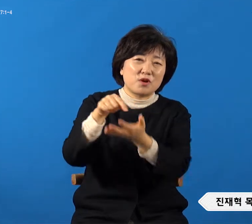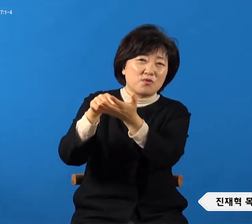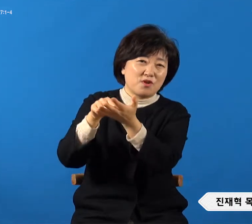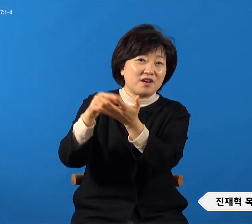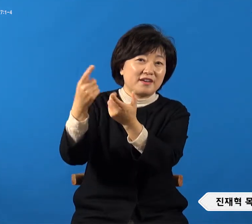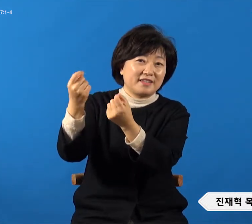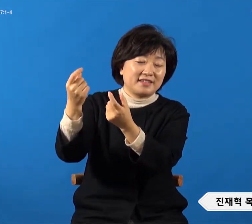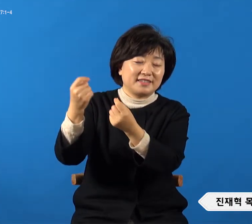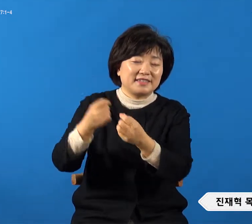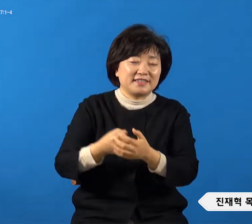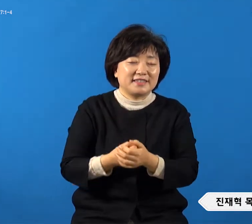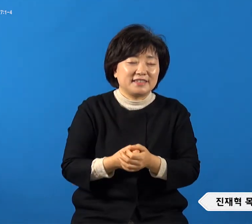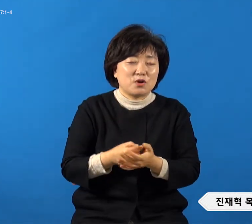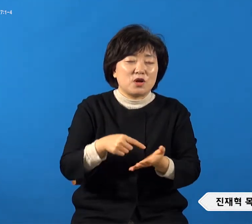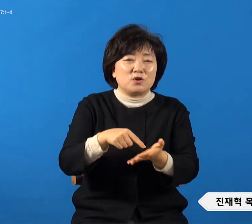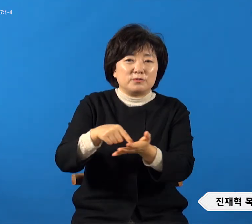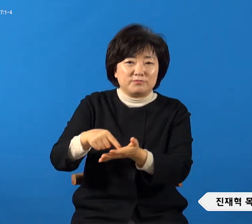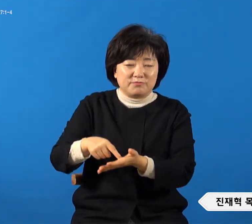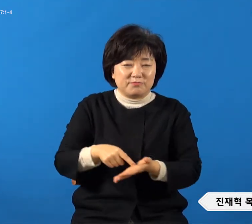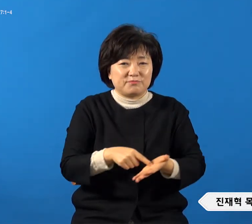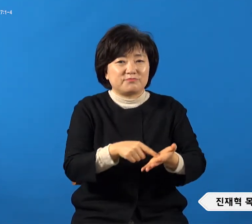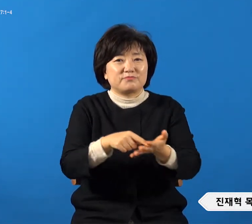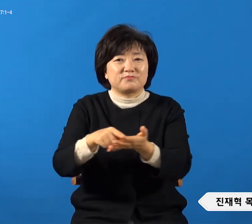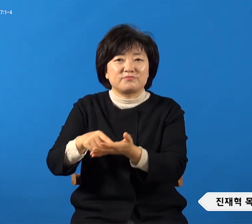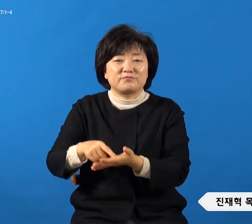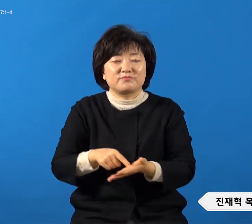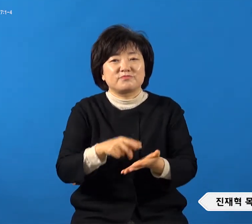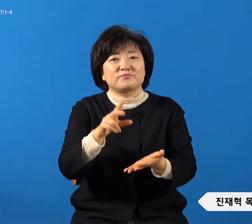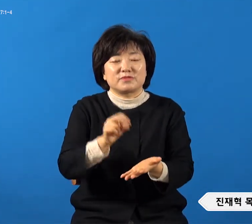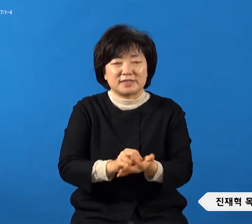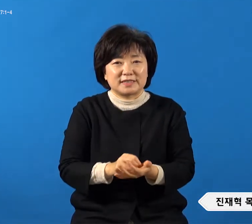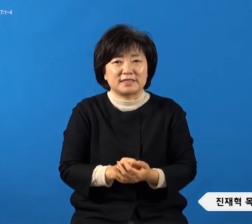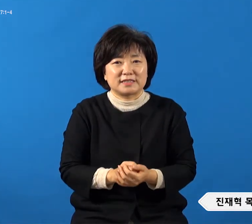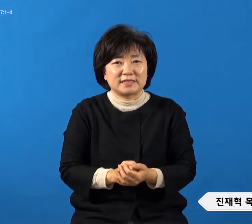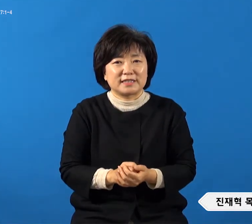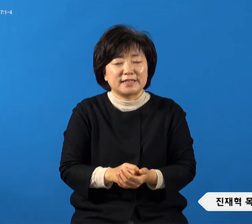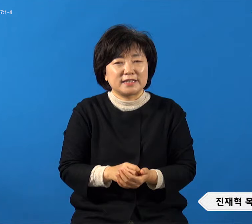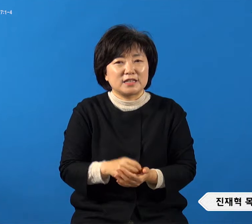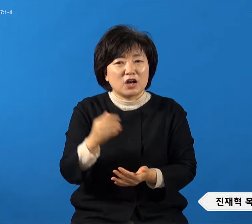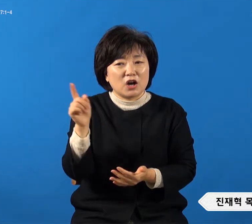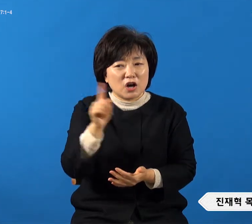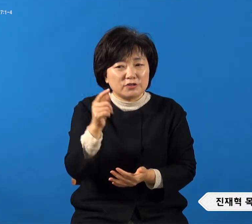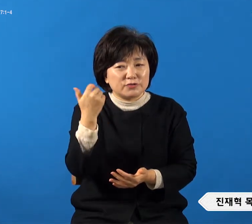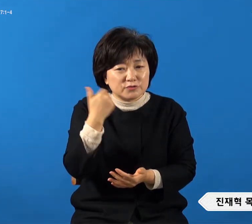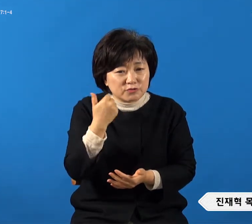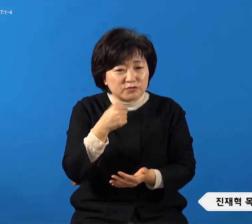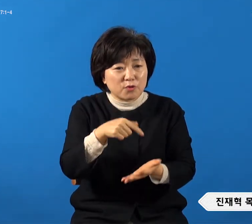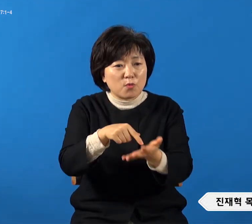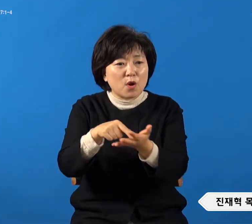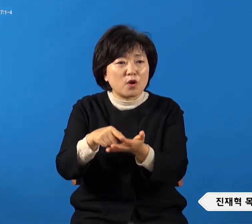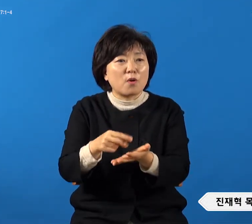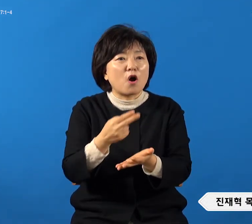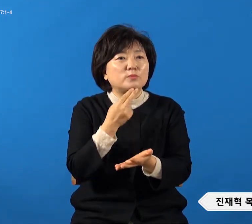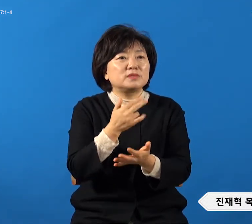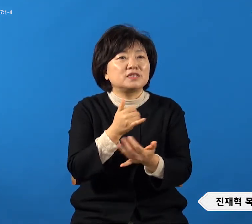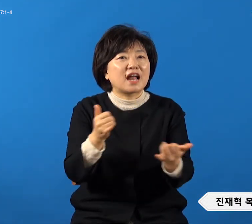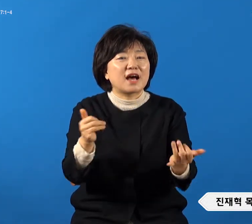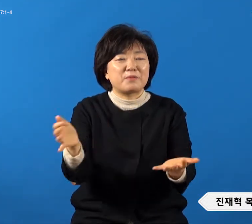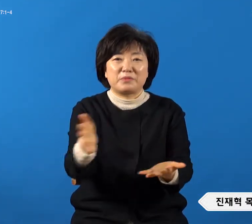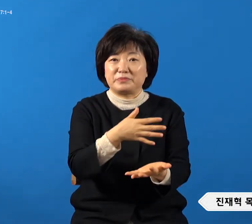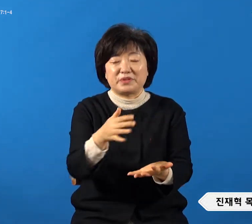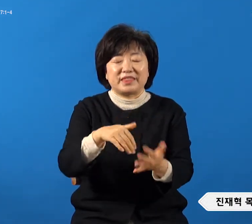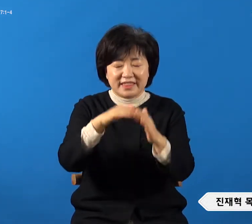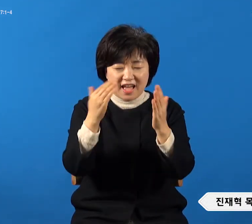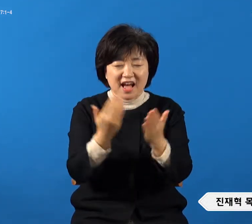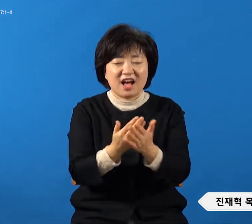외로움, 우리 가운데 존재하는 이 외로움의 문제. 어느 누구나 외롭지 않은 사람은 아무도